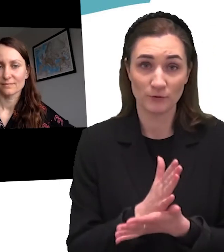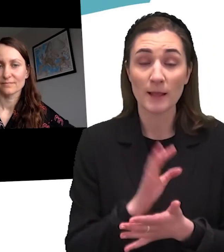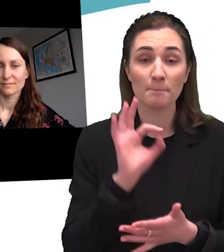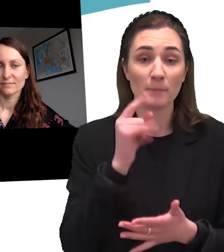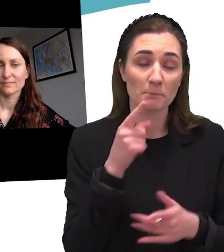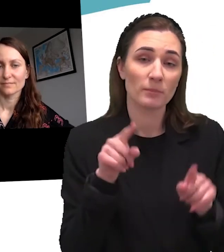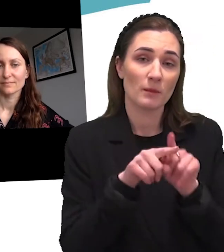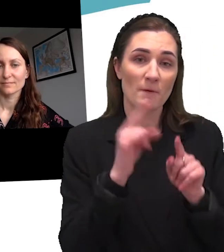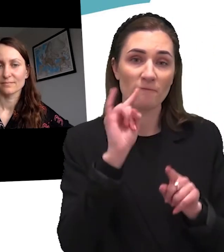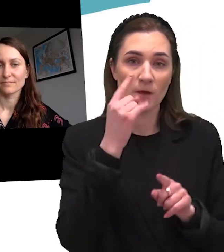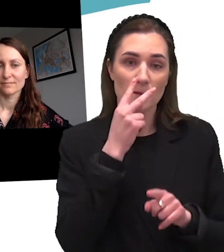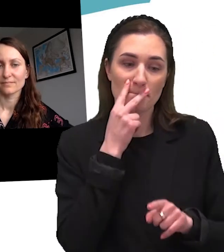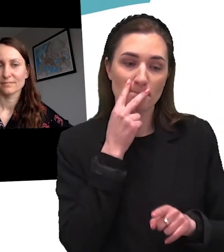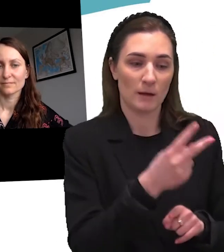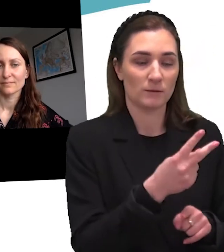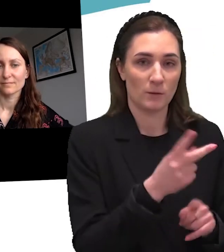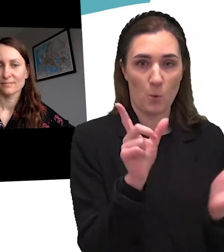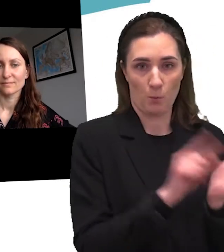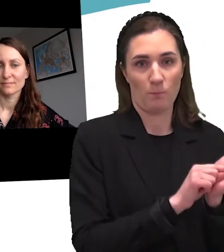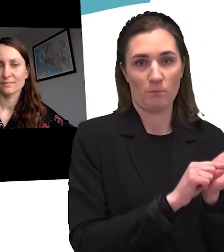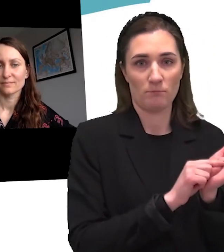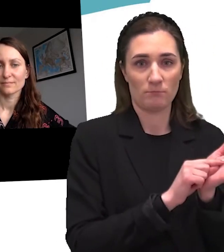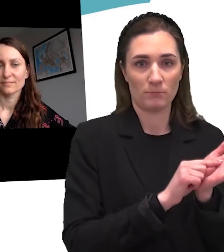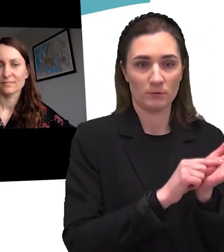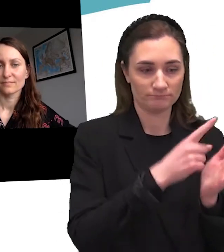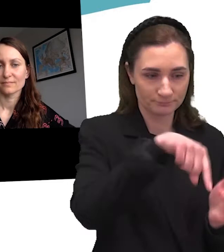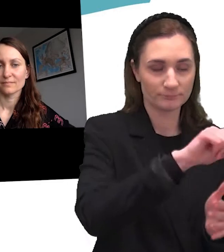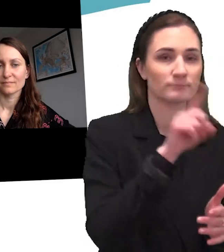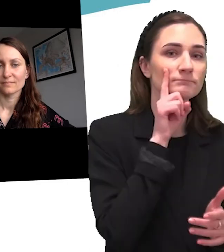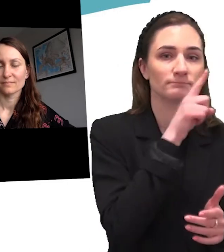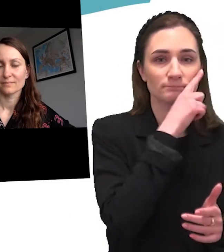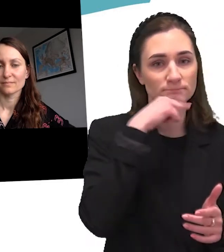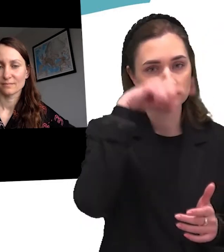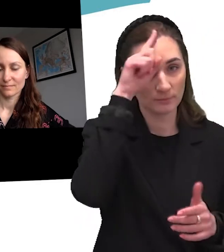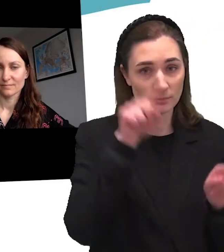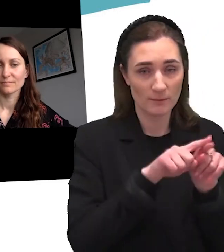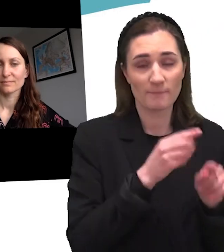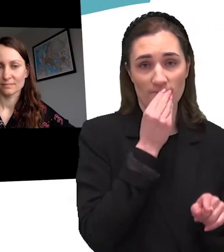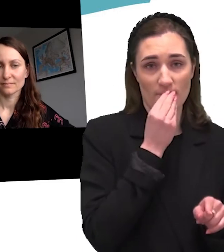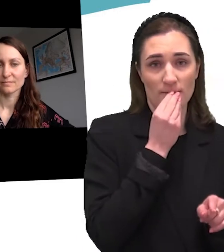būna. Tai pirmiausia, vaikai turi matyti, kad jūs valgot.